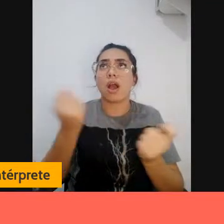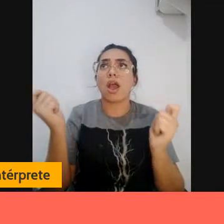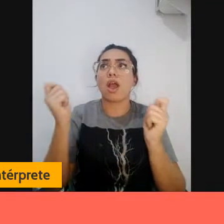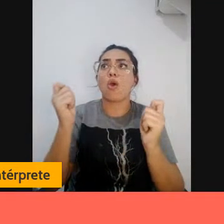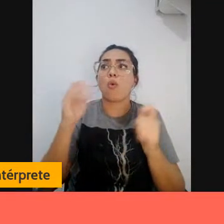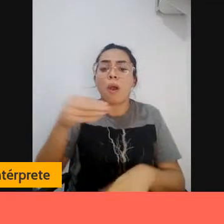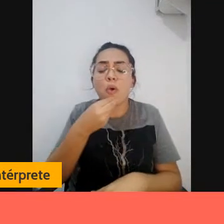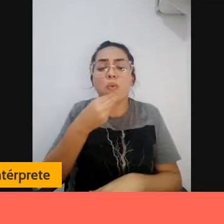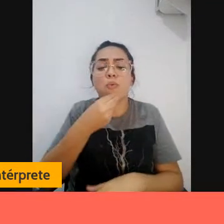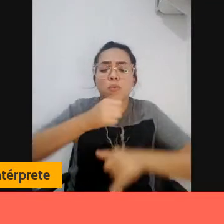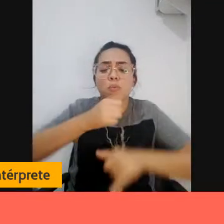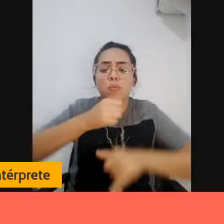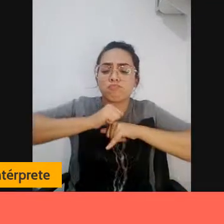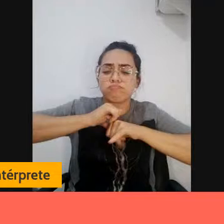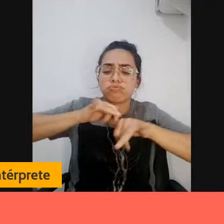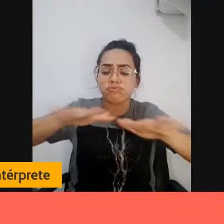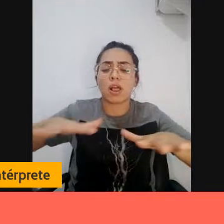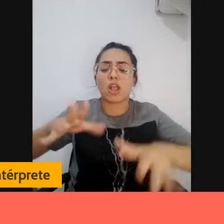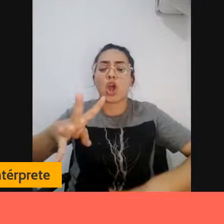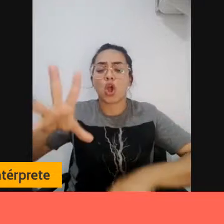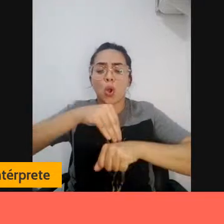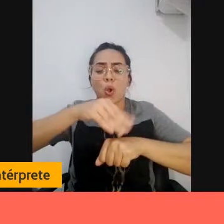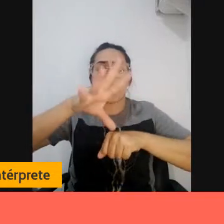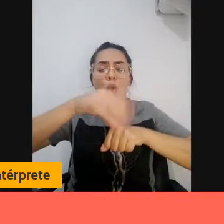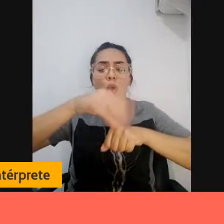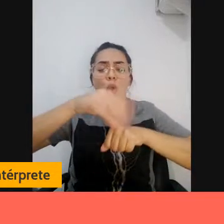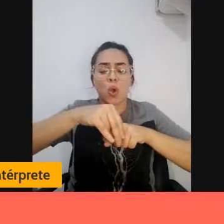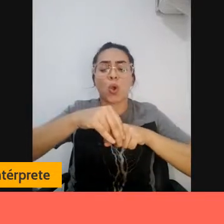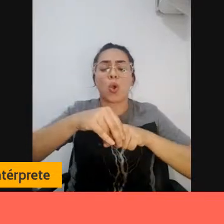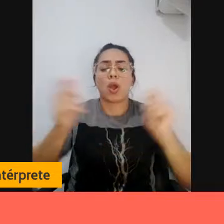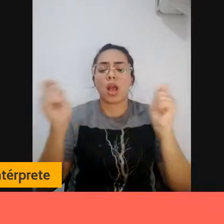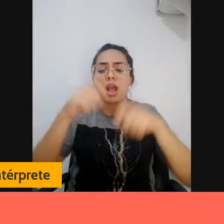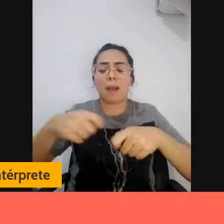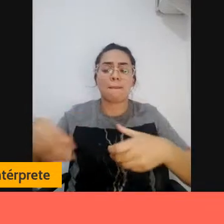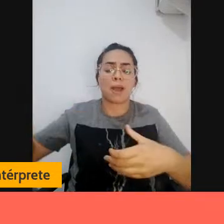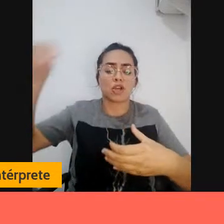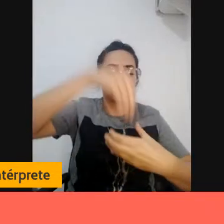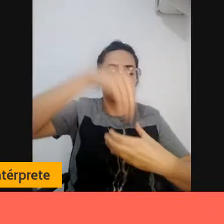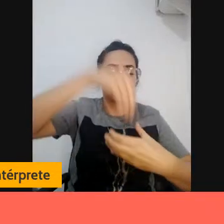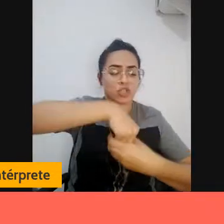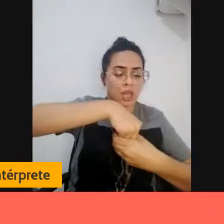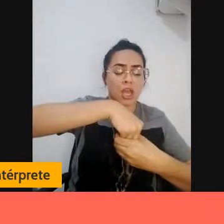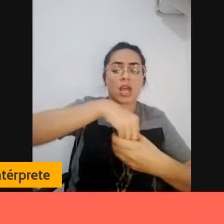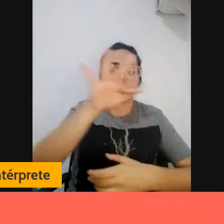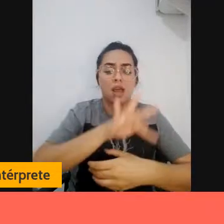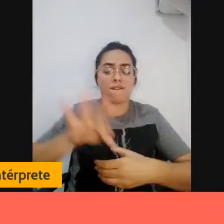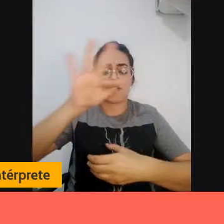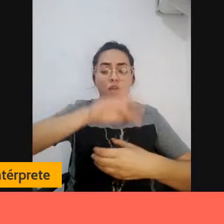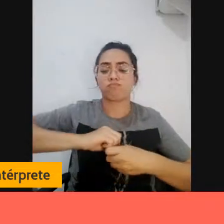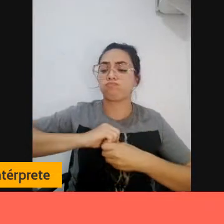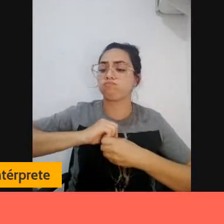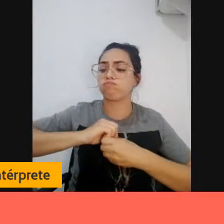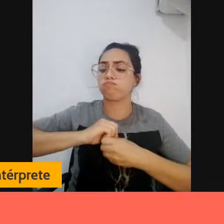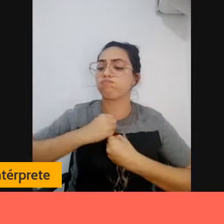compartilhar conhecimentos produzidos dentro e fora da universidade.